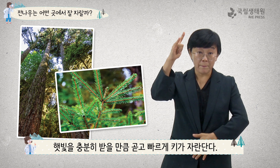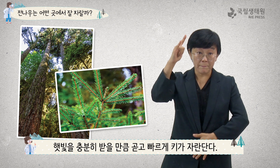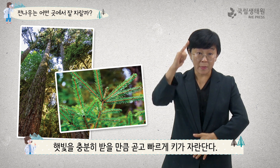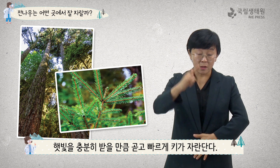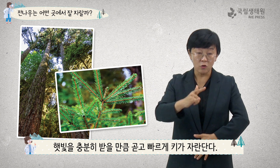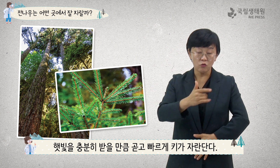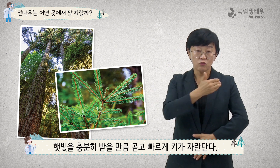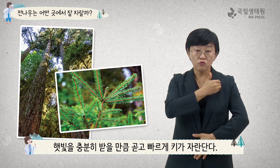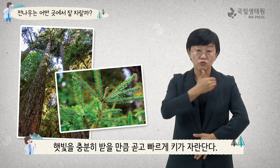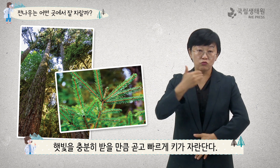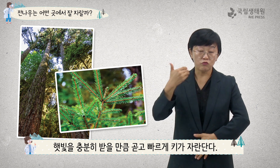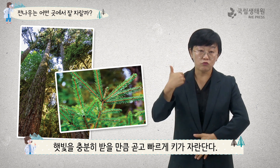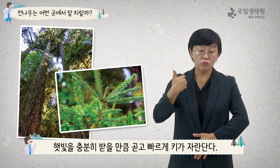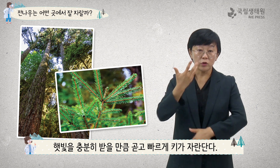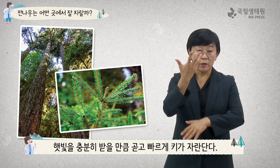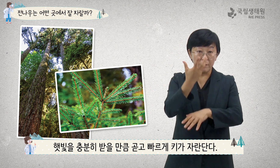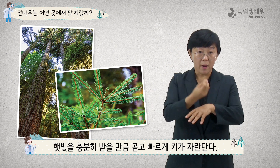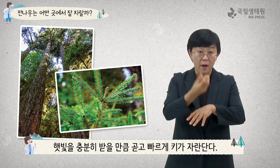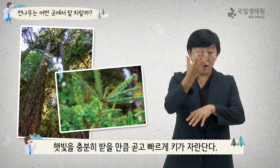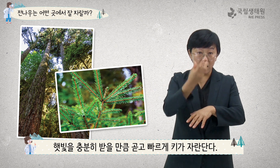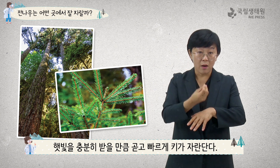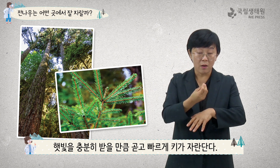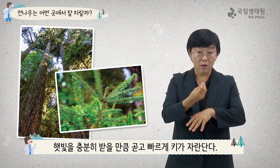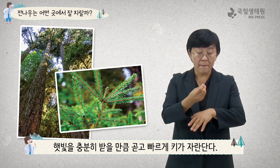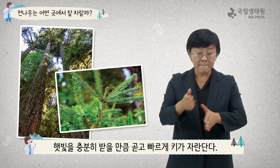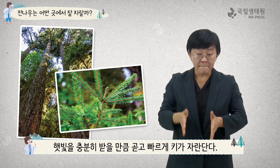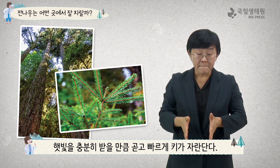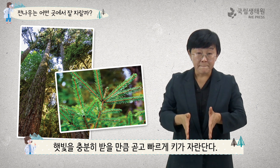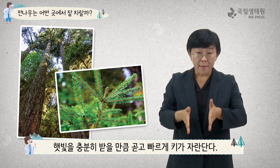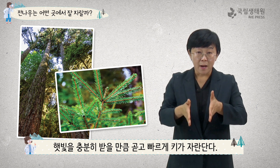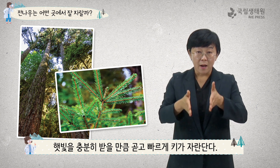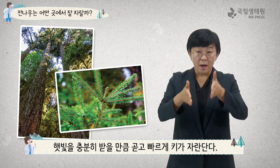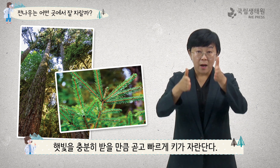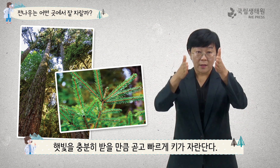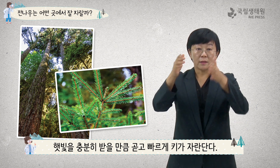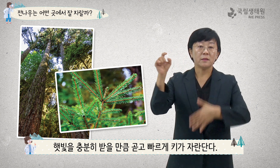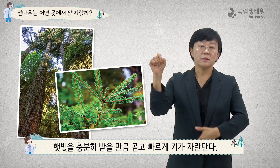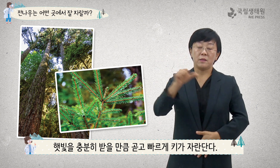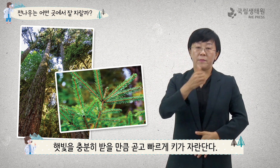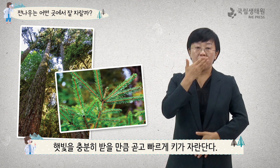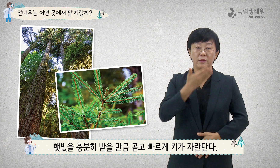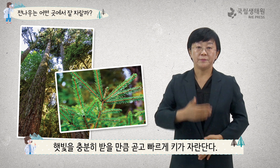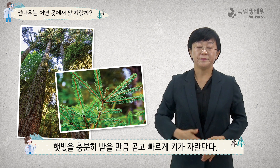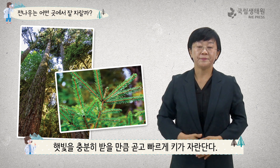햇빛을 충분히 받을 만큼 곧고 빠르게 키가 자란단다.